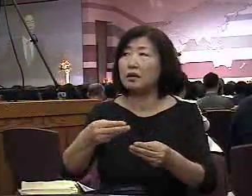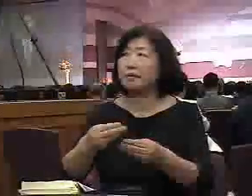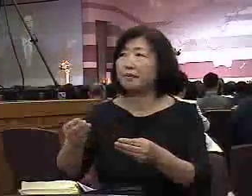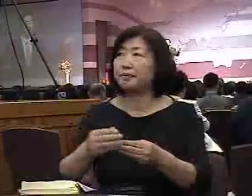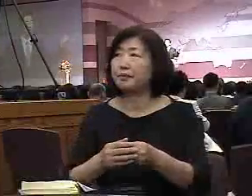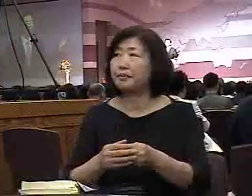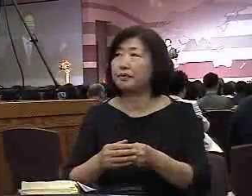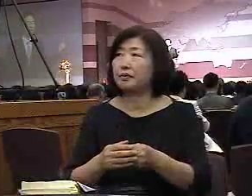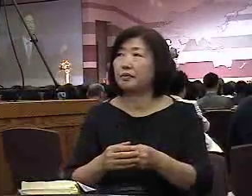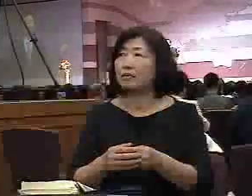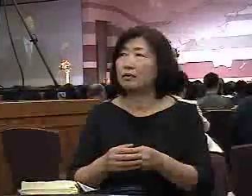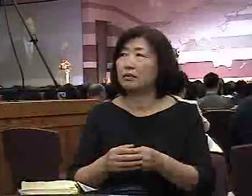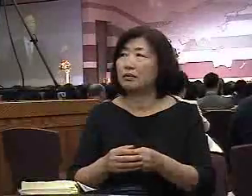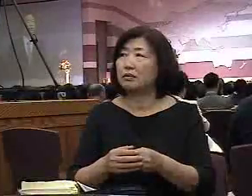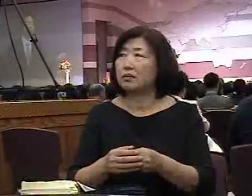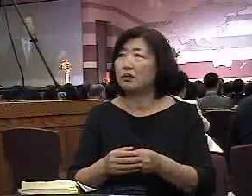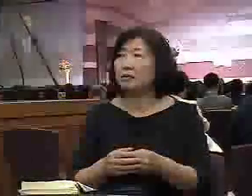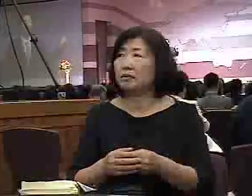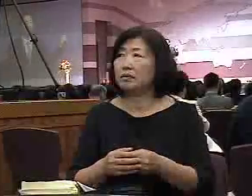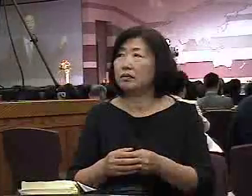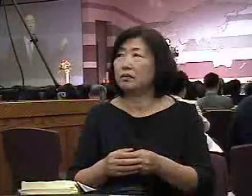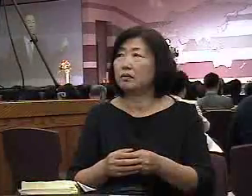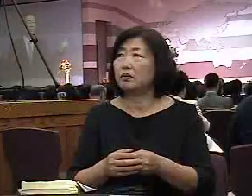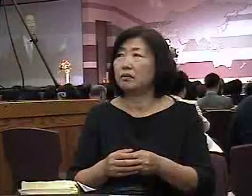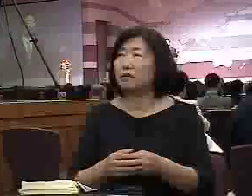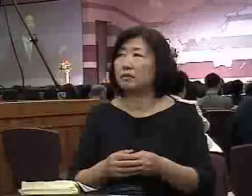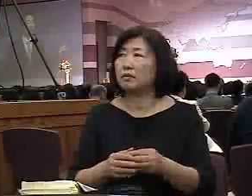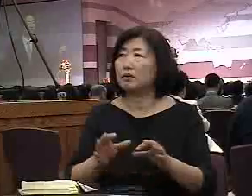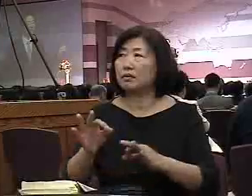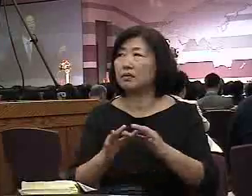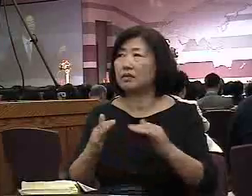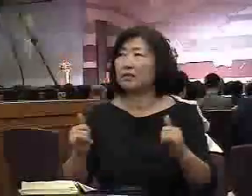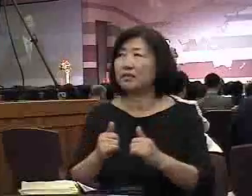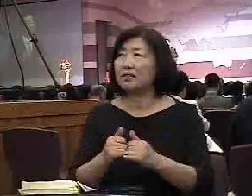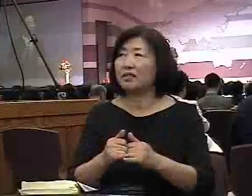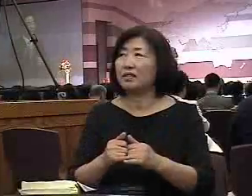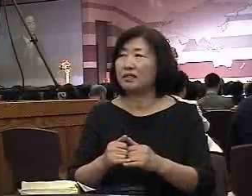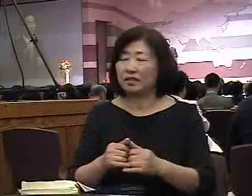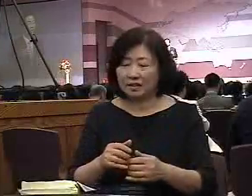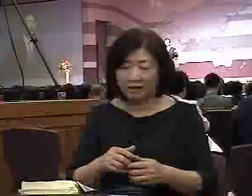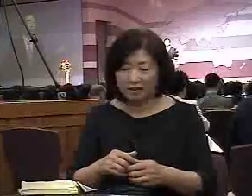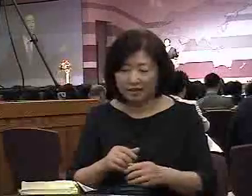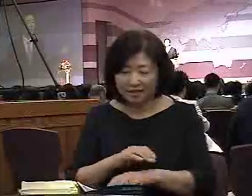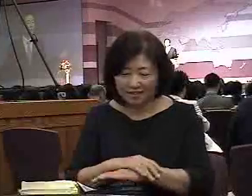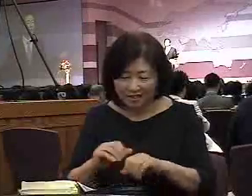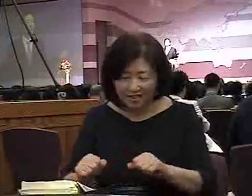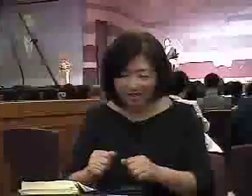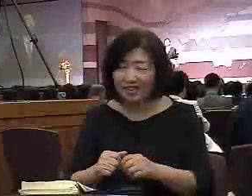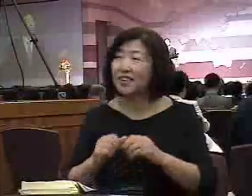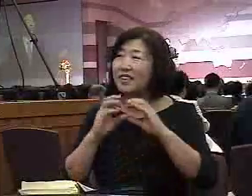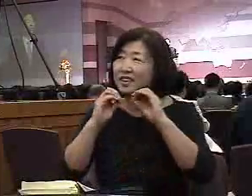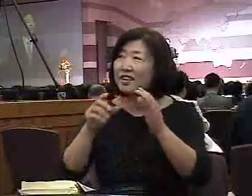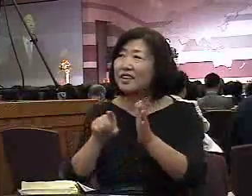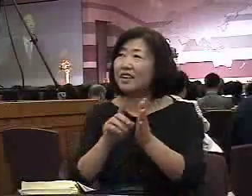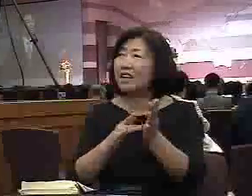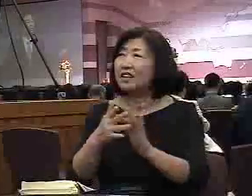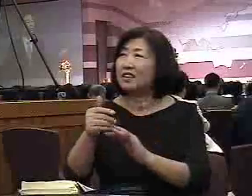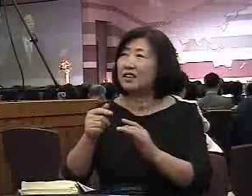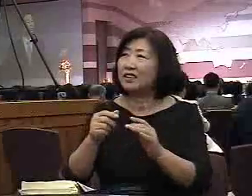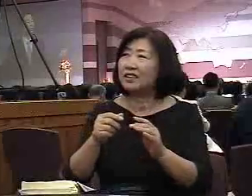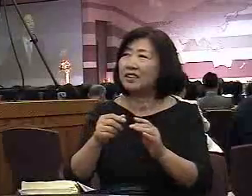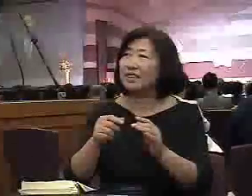그로서리 비닐봉지를 양손에 가득 들고 이렇게 나오고 있었어요. 근데 제가 딱 나타나서 안녕하세요, 예수 믿으세요, 전도지를 내미니까 저렇게 째려봐요.